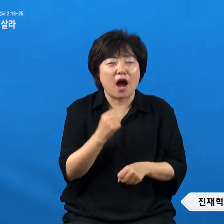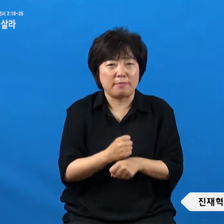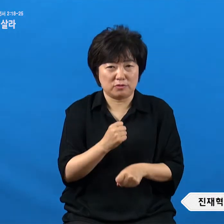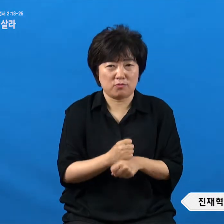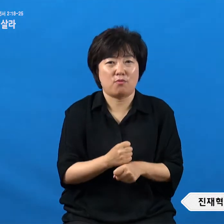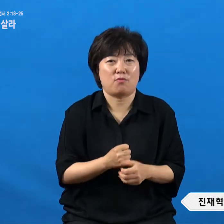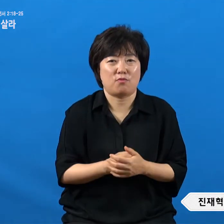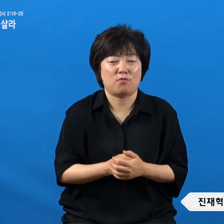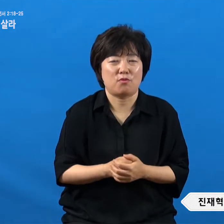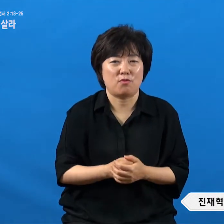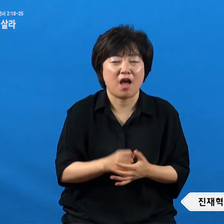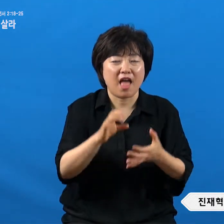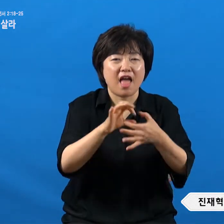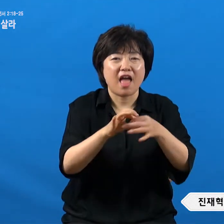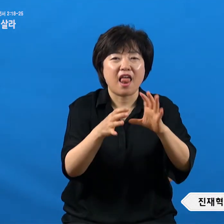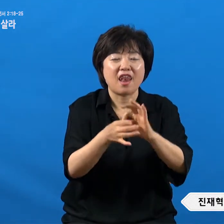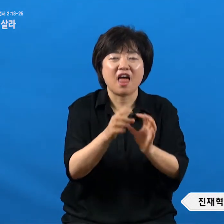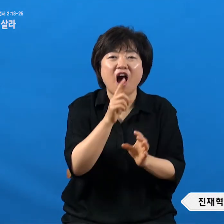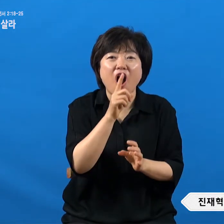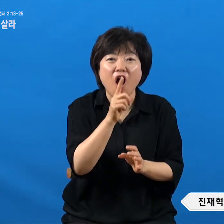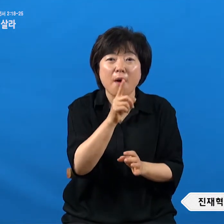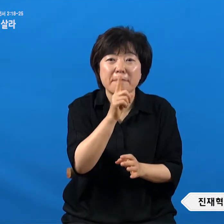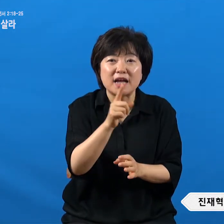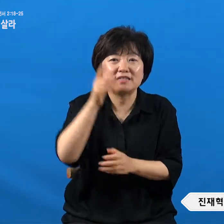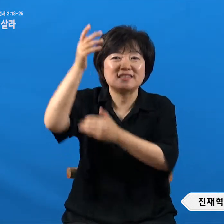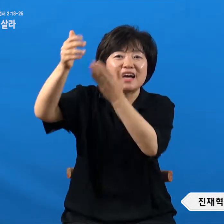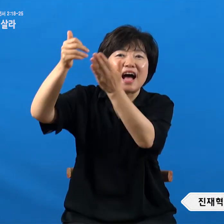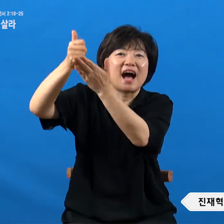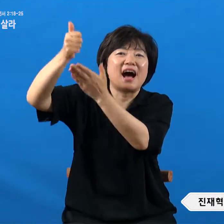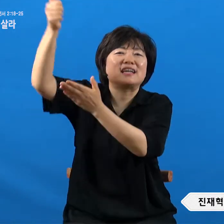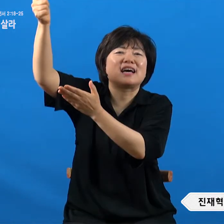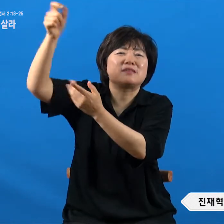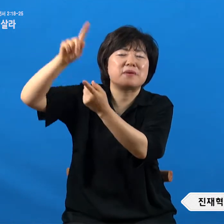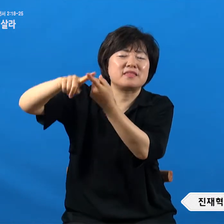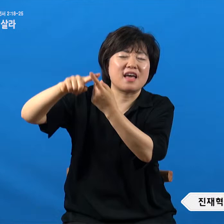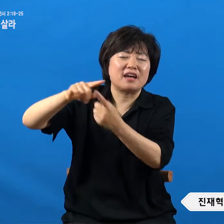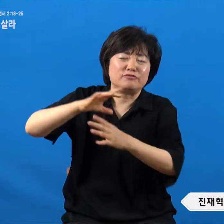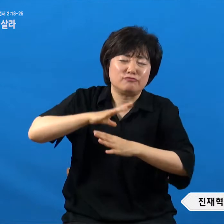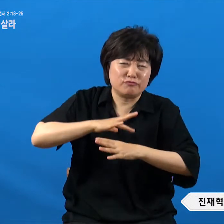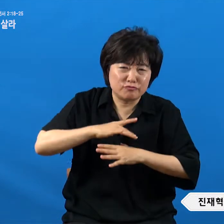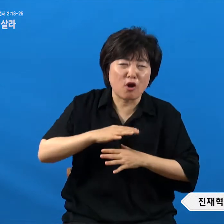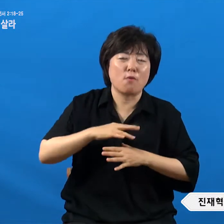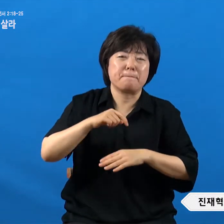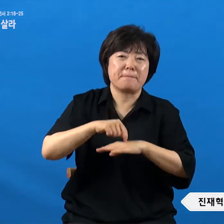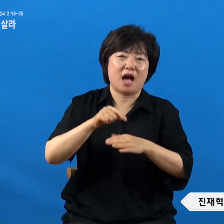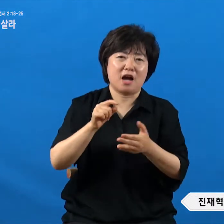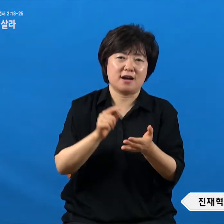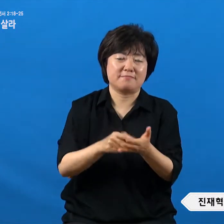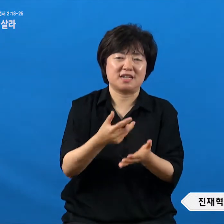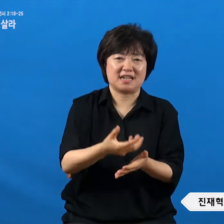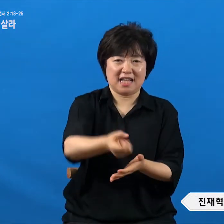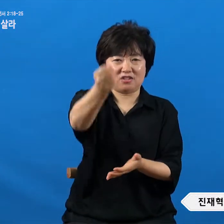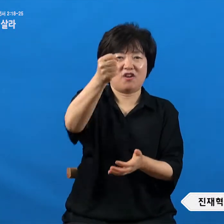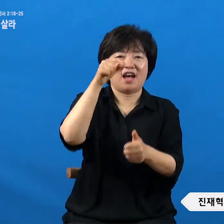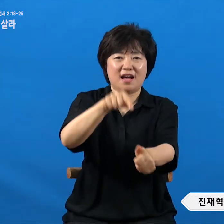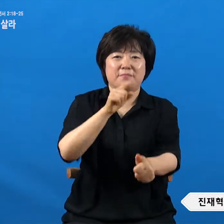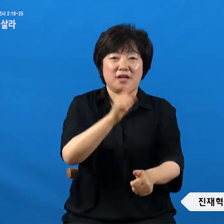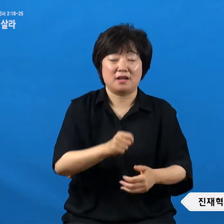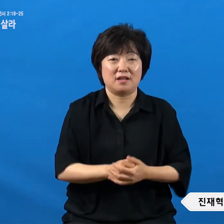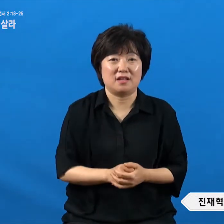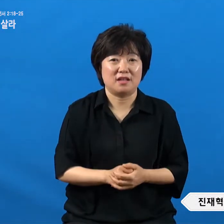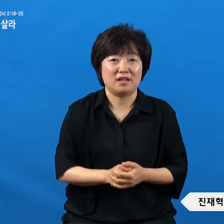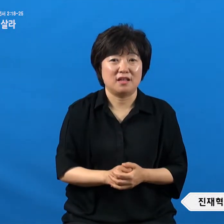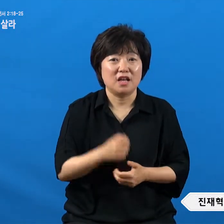라고 이야기하며, 이 헬라어 원어는 바로 하나님에 대한 두려움을 말씀하고 있음을